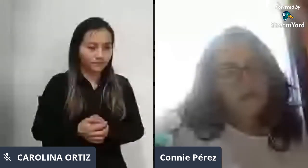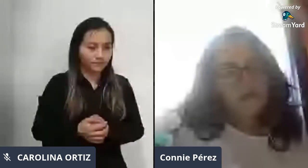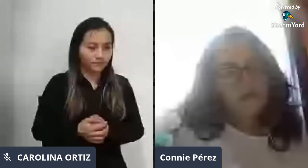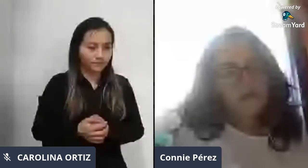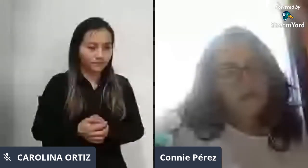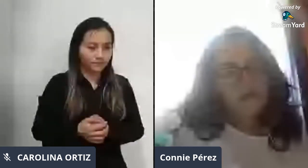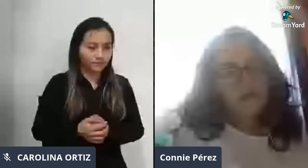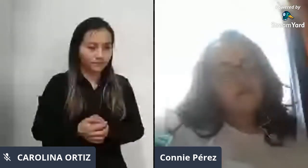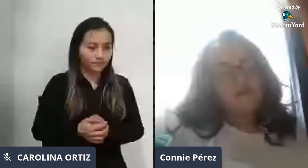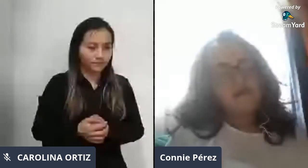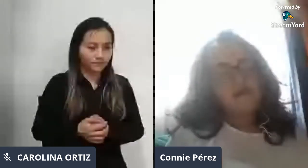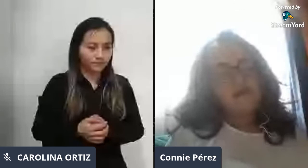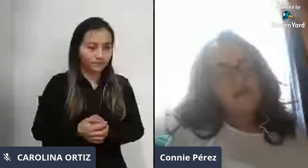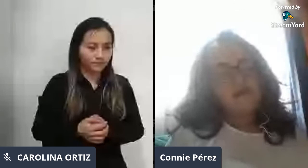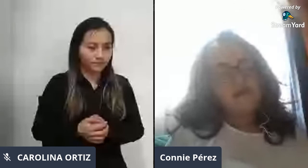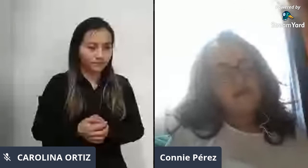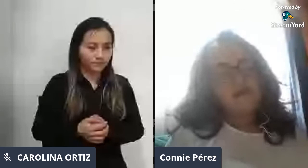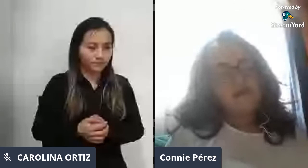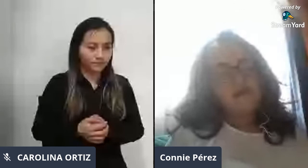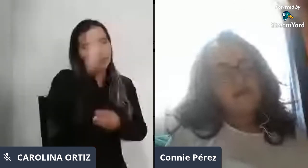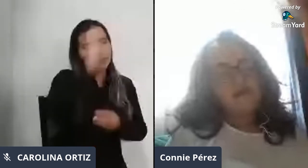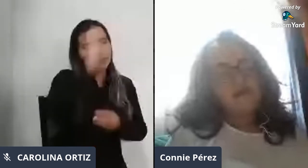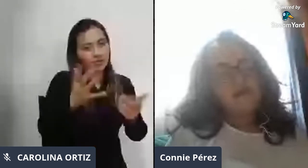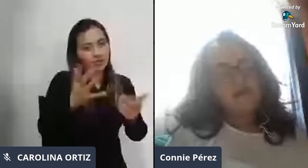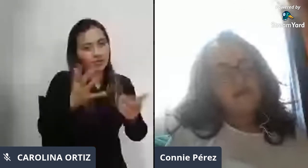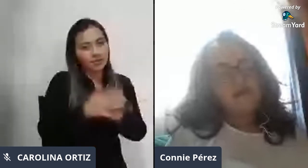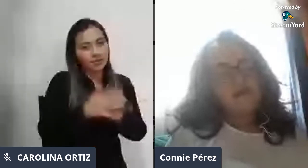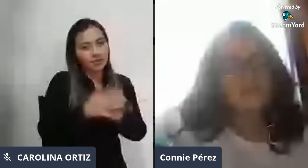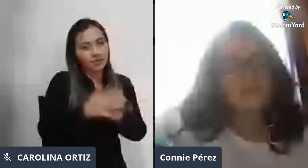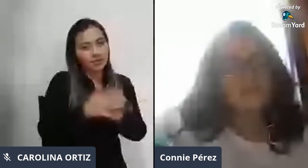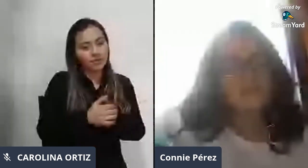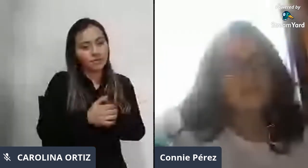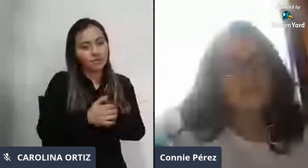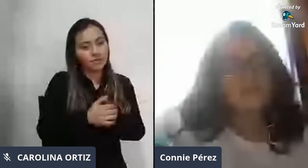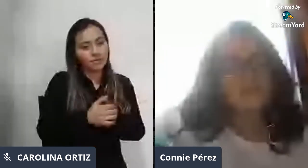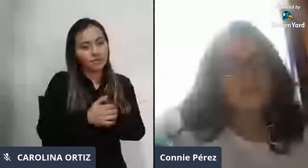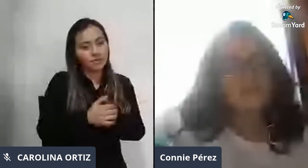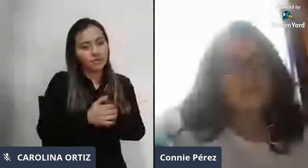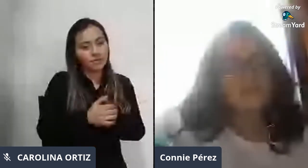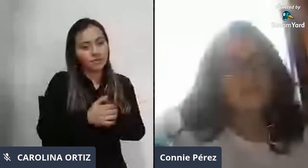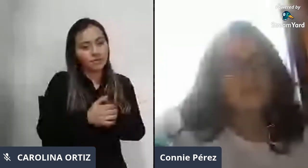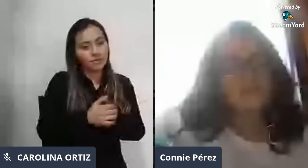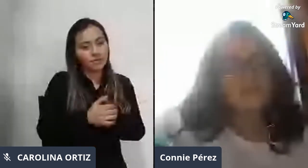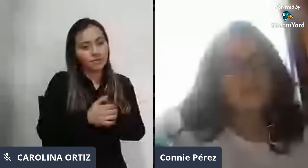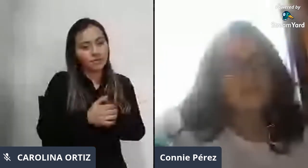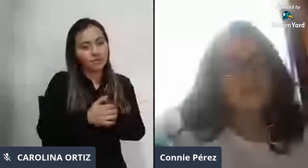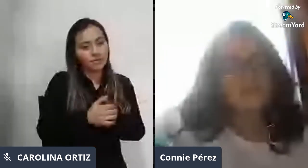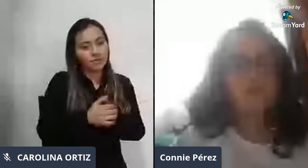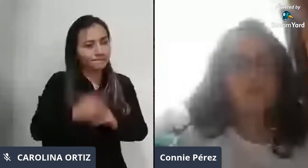diversidad en griego, y lo que buscamos es